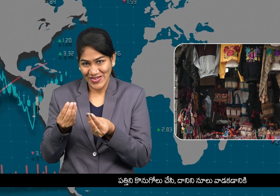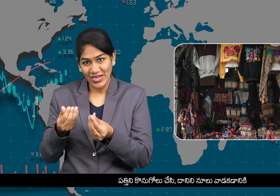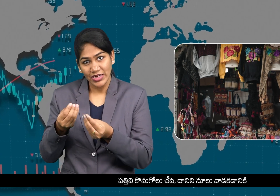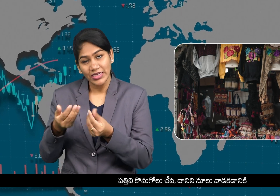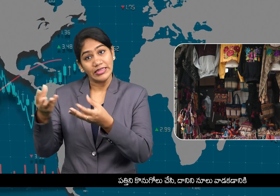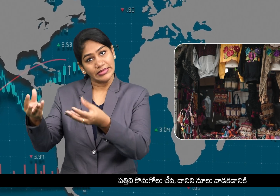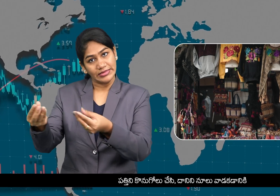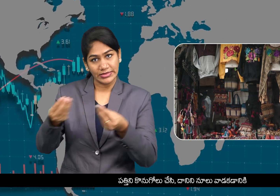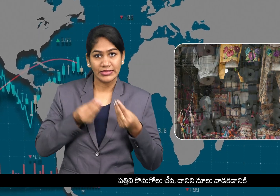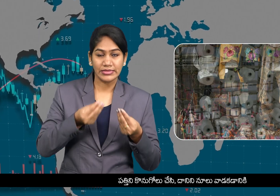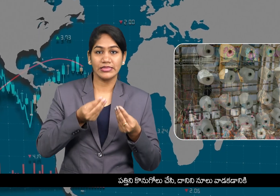నూలు వాడకానికి